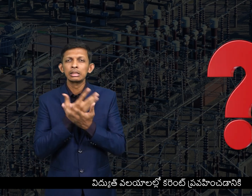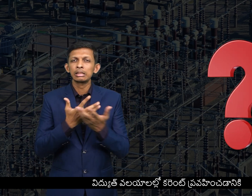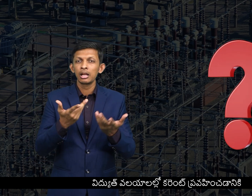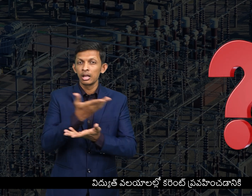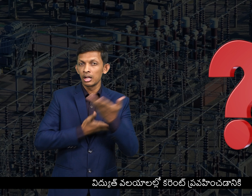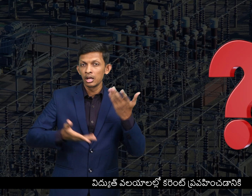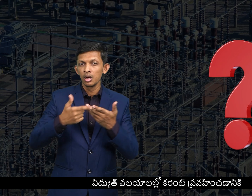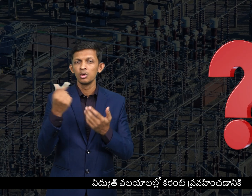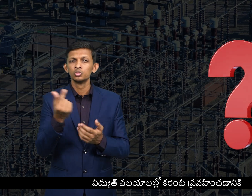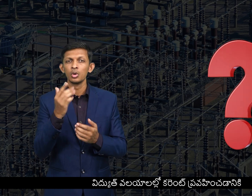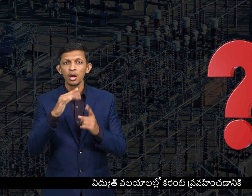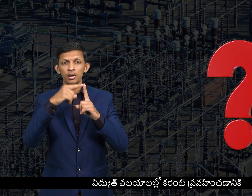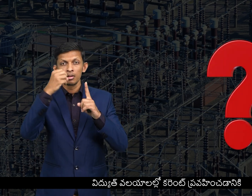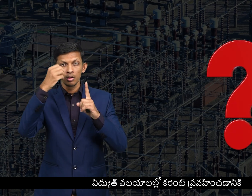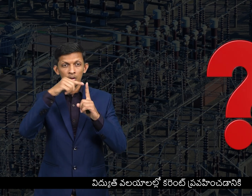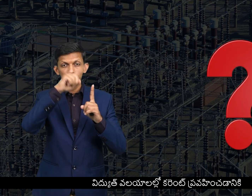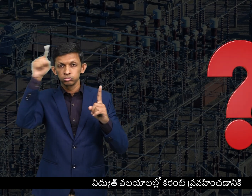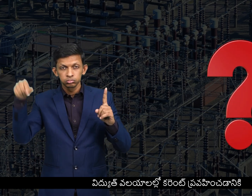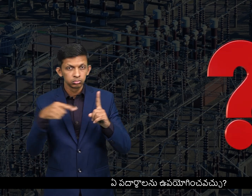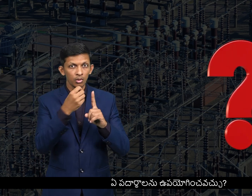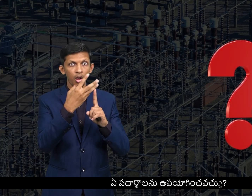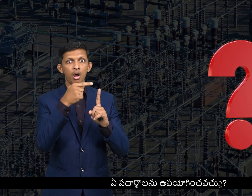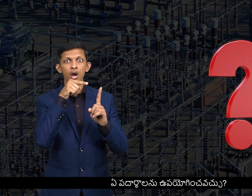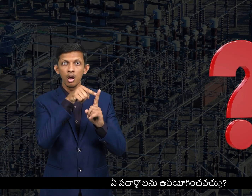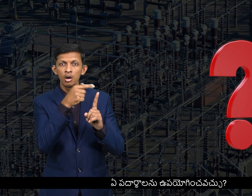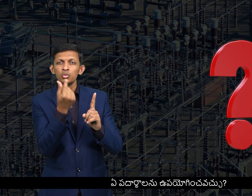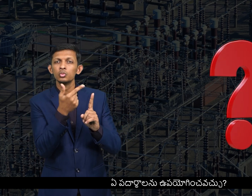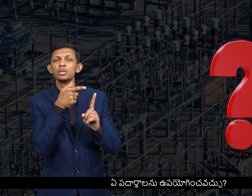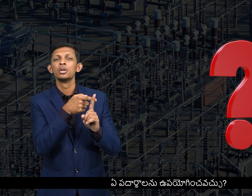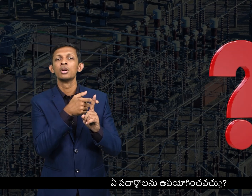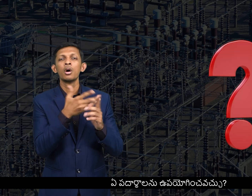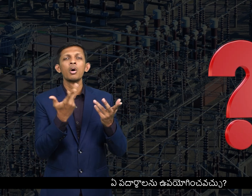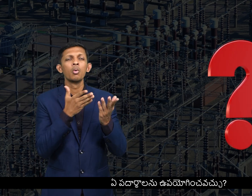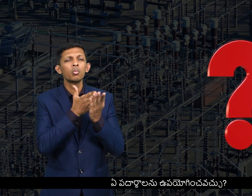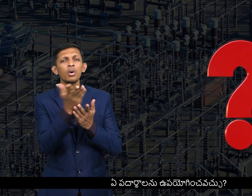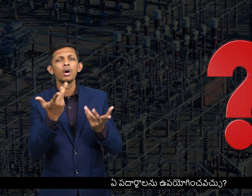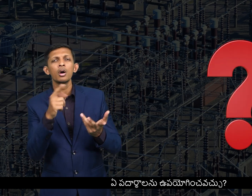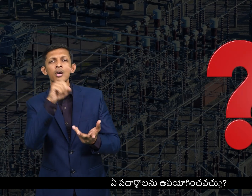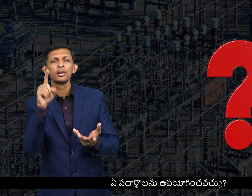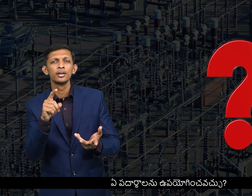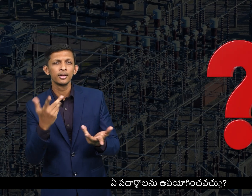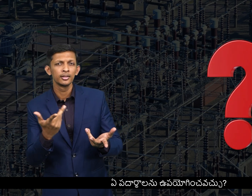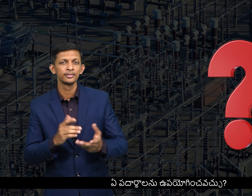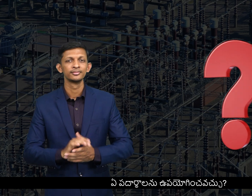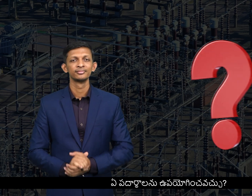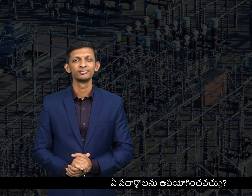విద్యుత్ వలయాల్లో కరెంటు ప్రవహించడానికి ఏ పదార్థాలను ఉపయోగించవచ్చు?